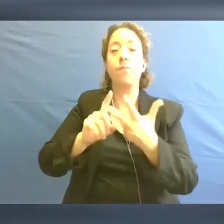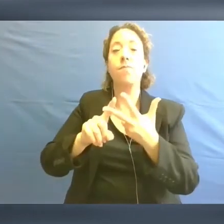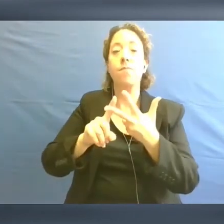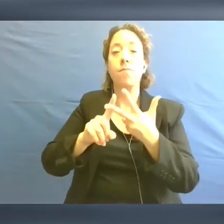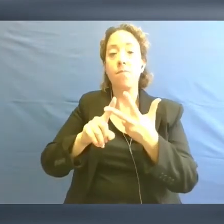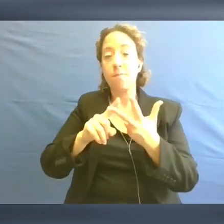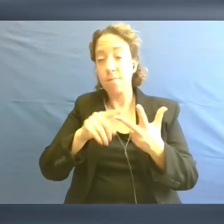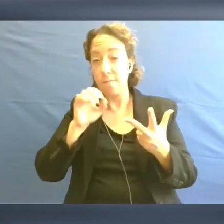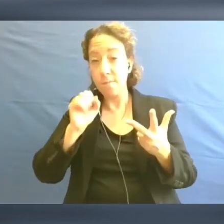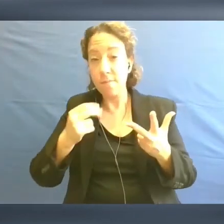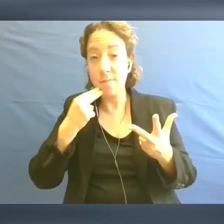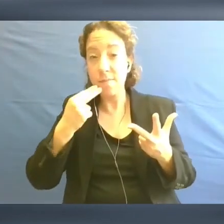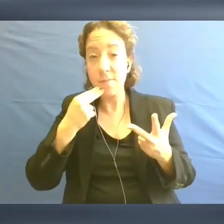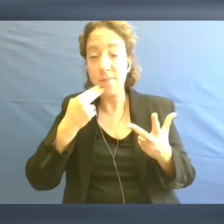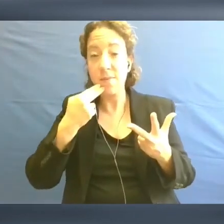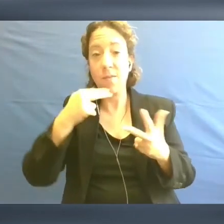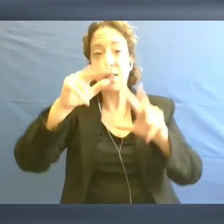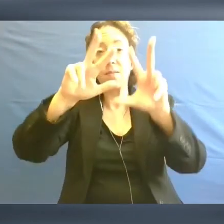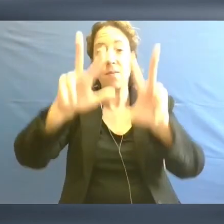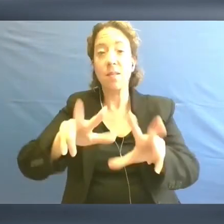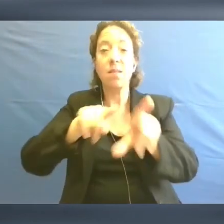utilisabilité, interaction avec les systèmes.